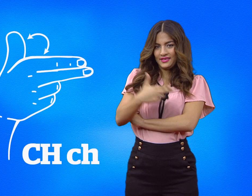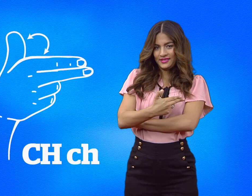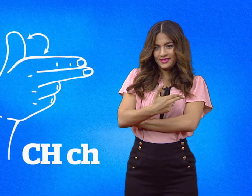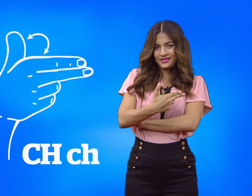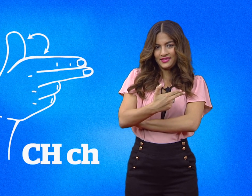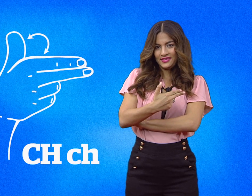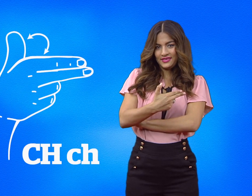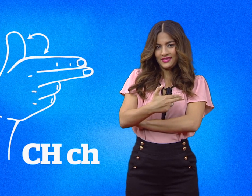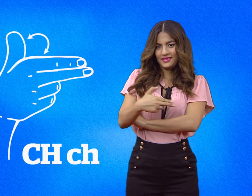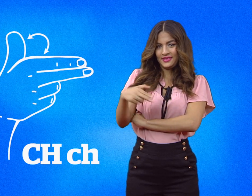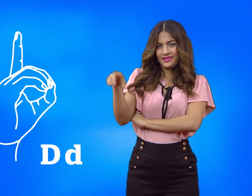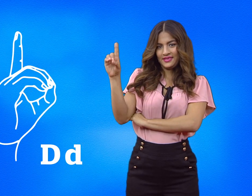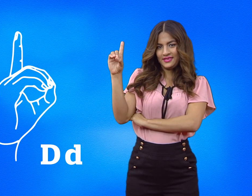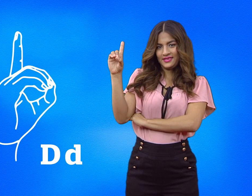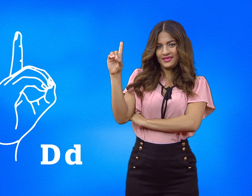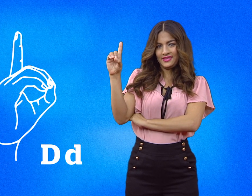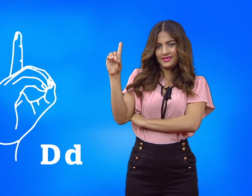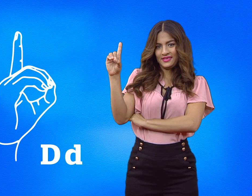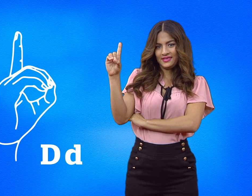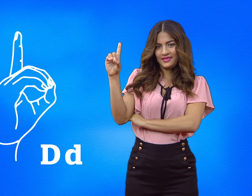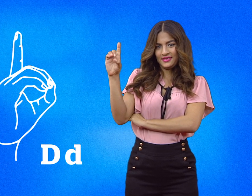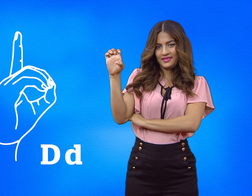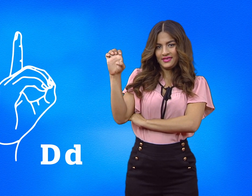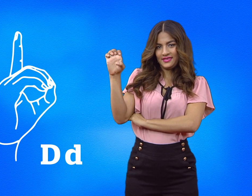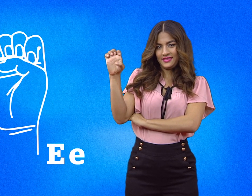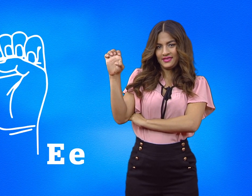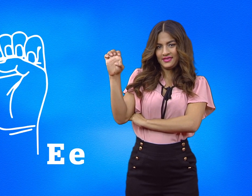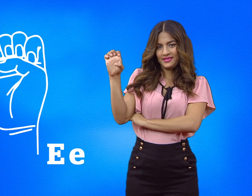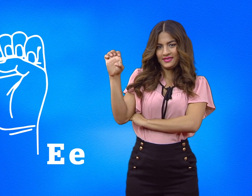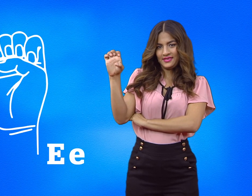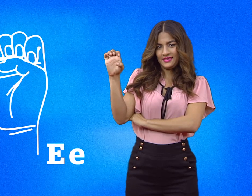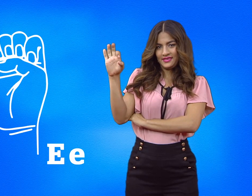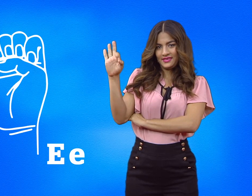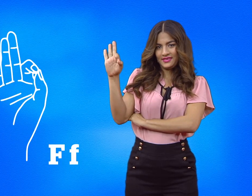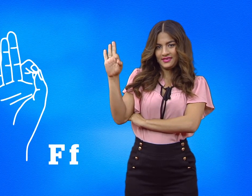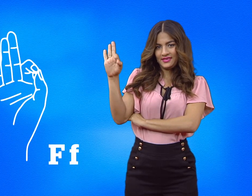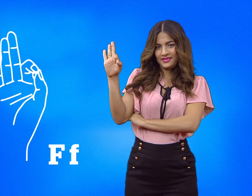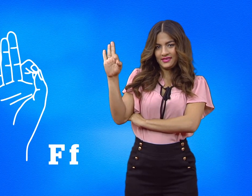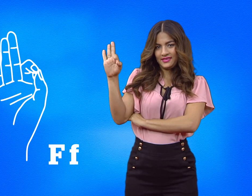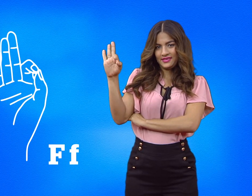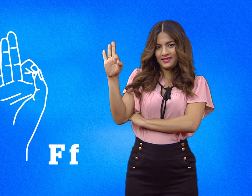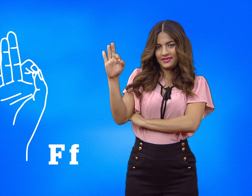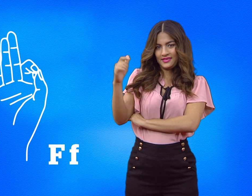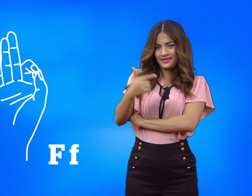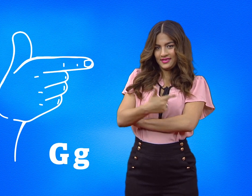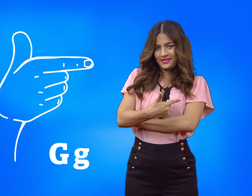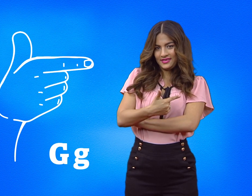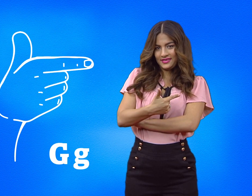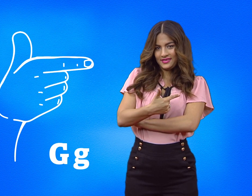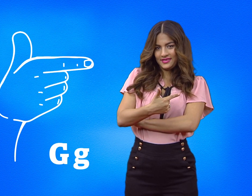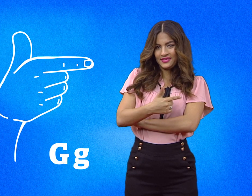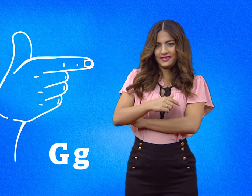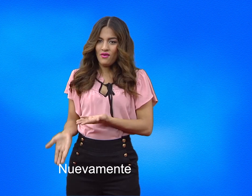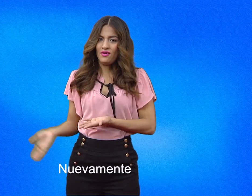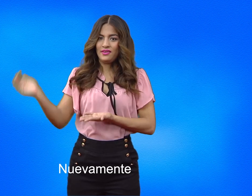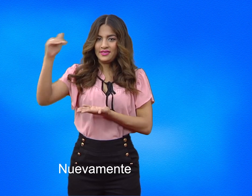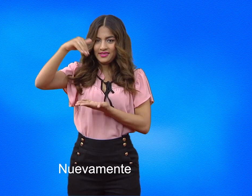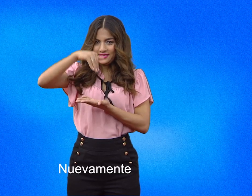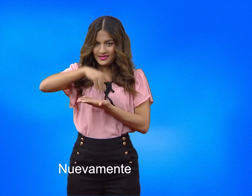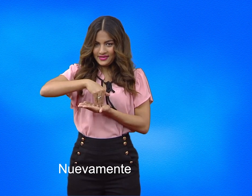Ch, D, E, F, G. Nuevamente.